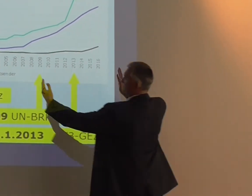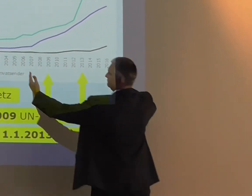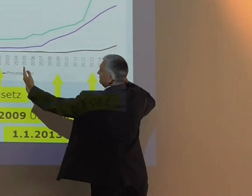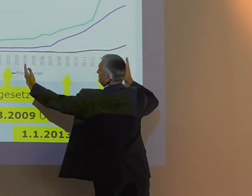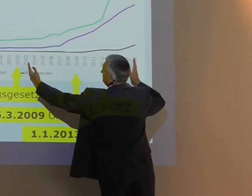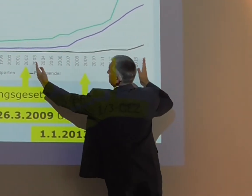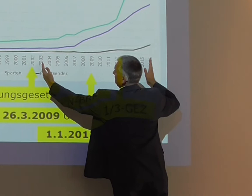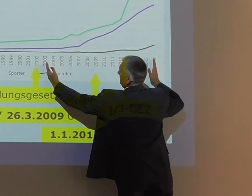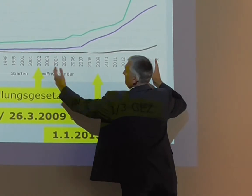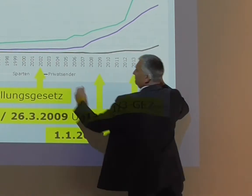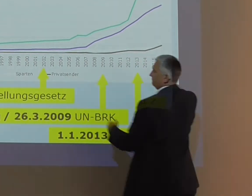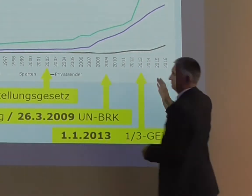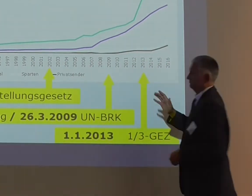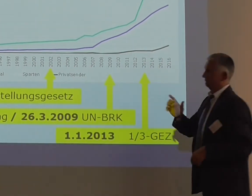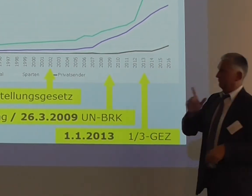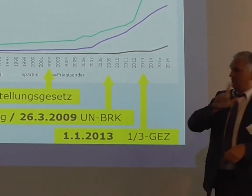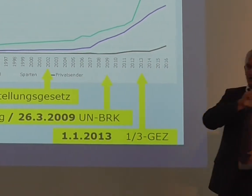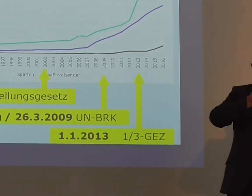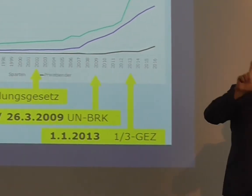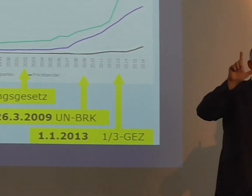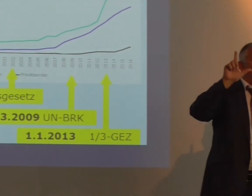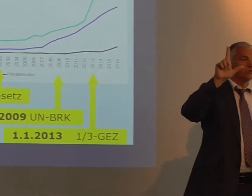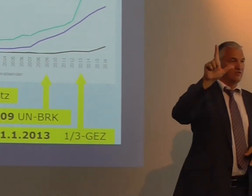Jetzt gucke ich mir nochmal diesen Bereich an.